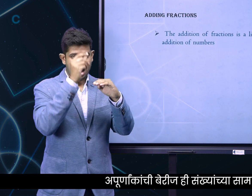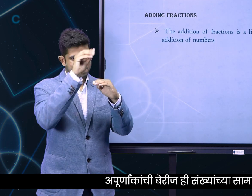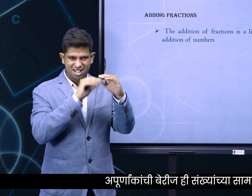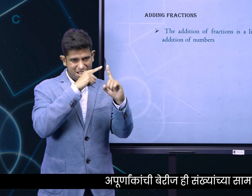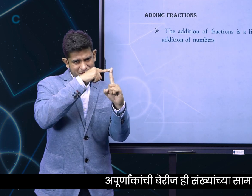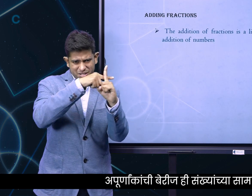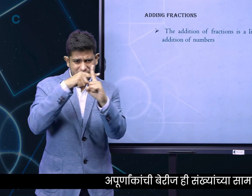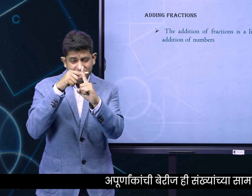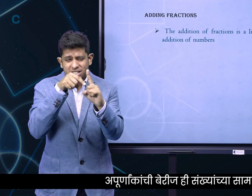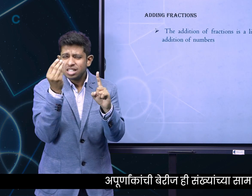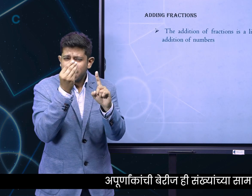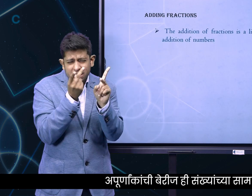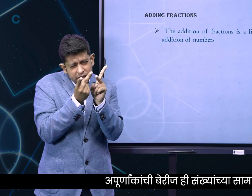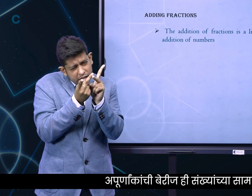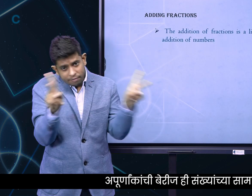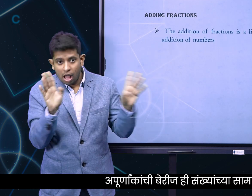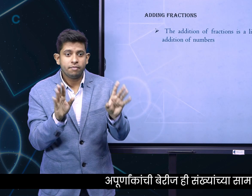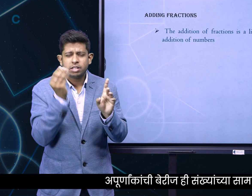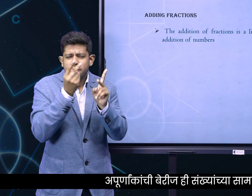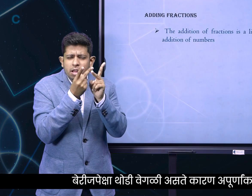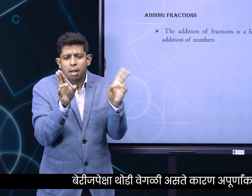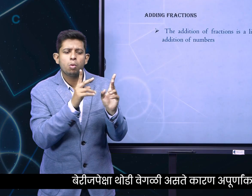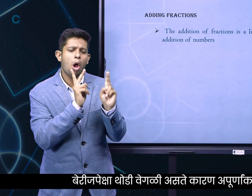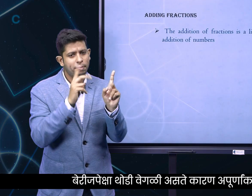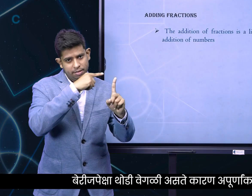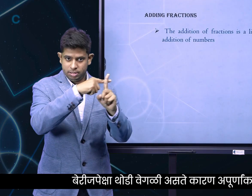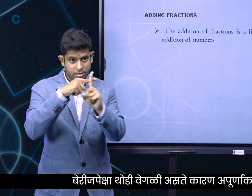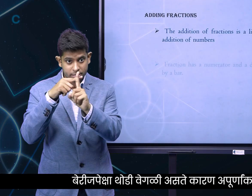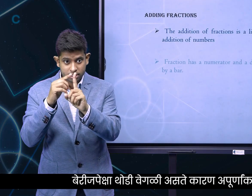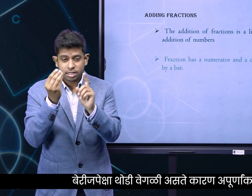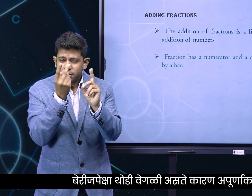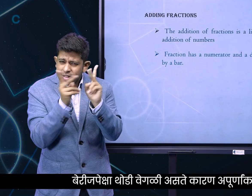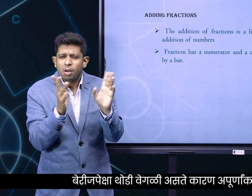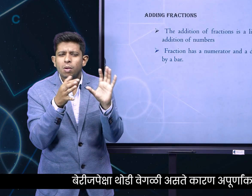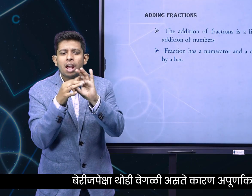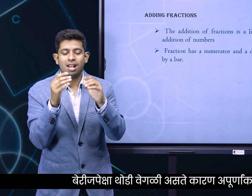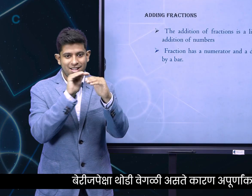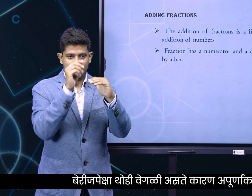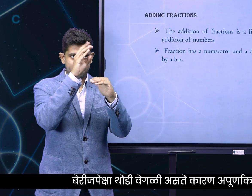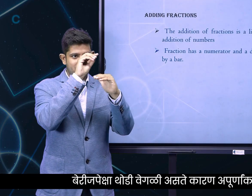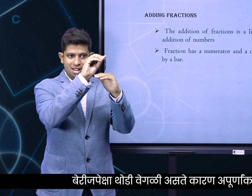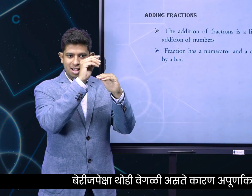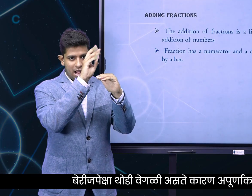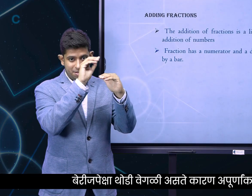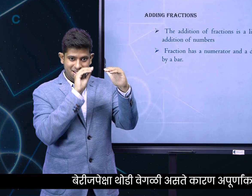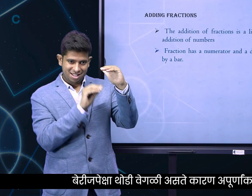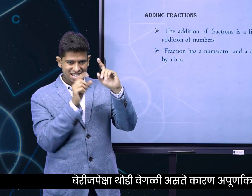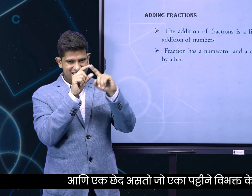अपूर्णांकांची बेरीज ही संख्यांच्या सामान्य बेरजेपेक्षा थोडी वेगळी असते, कारण अपूर्णांकात 1 अंश आणि 1 छेद